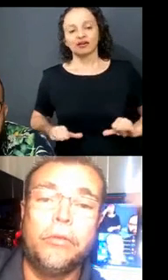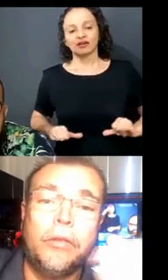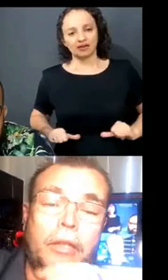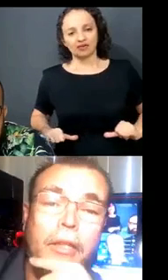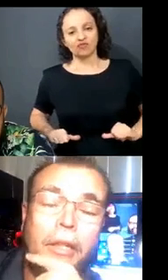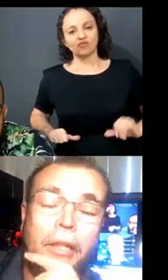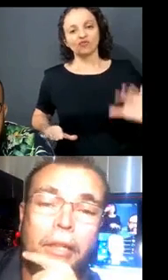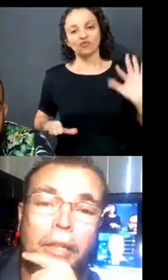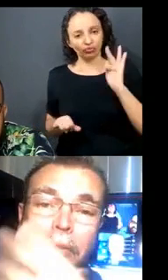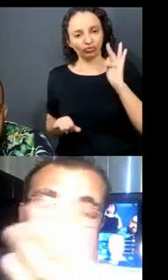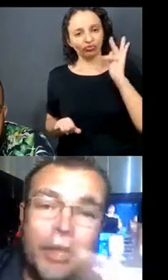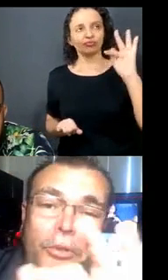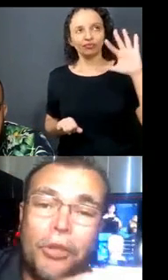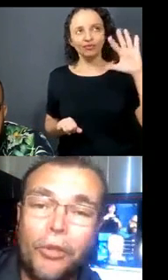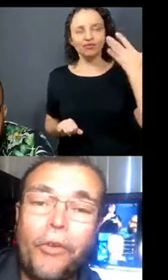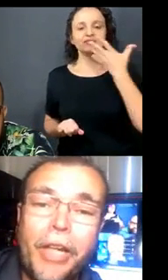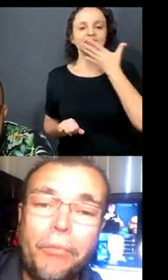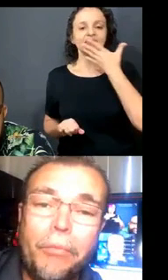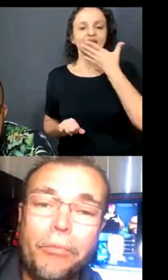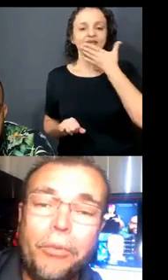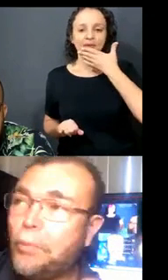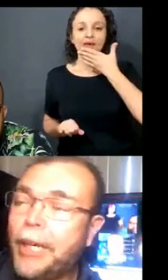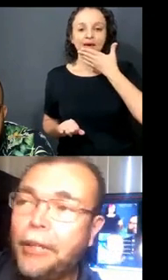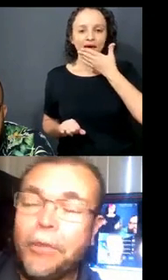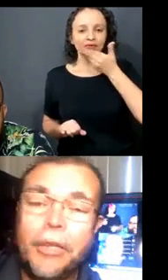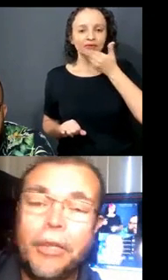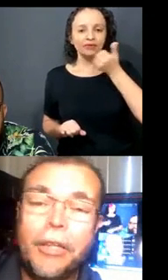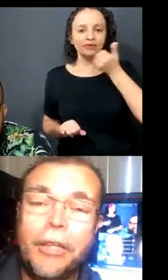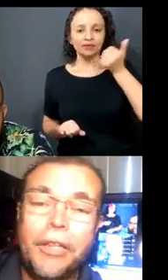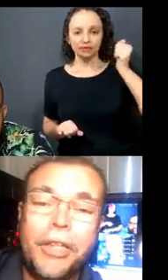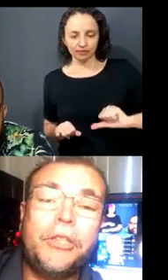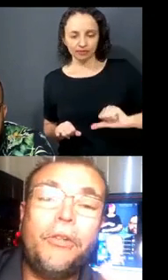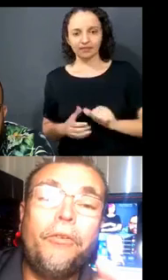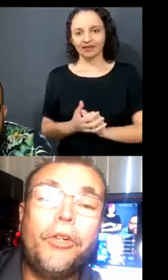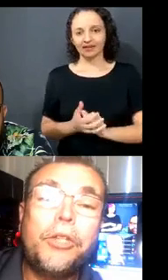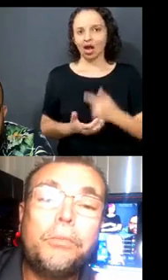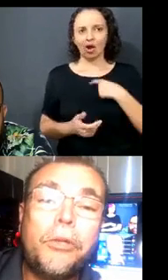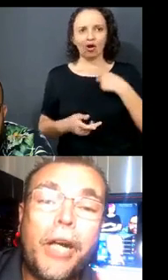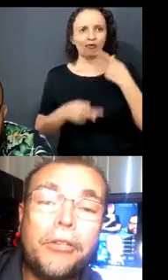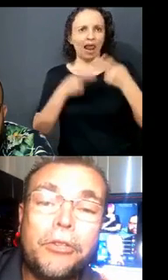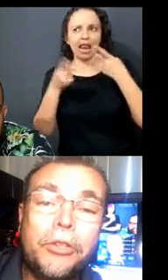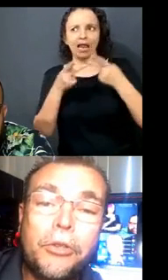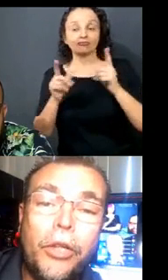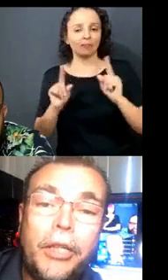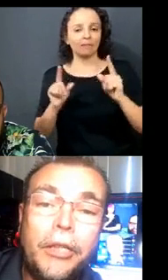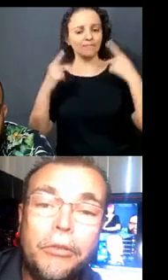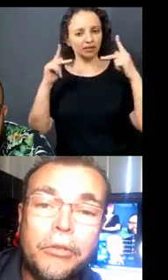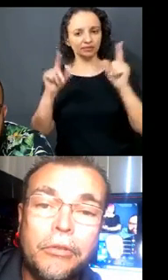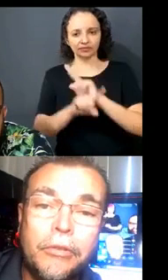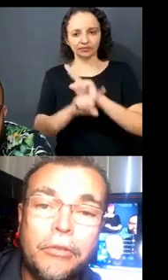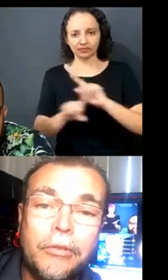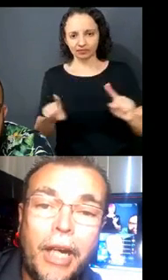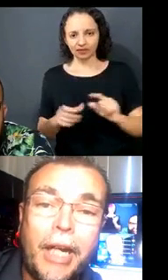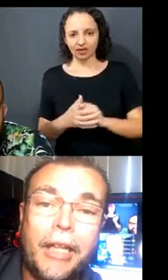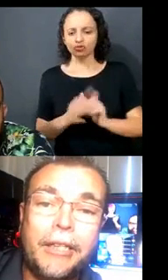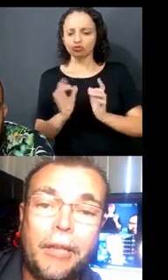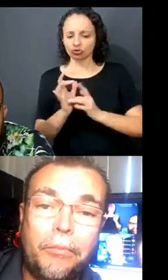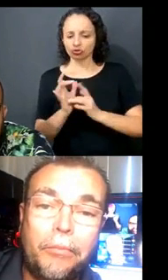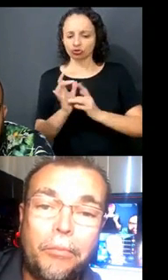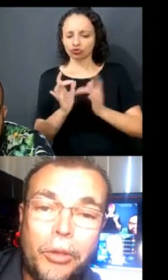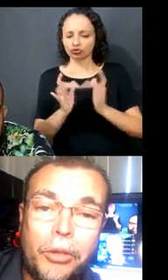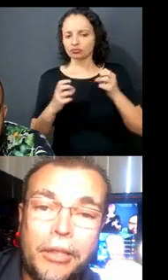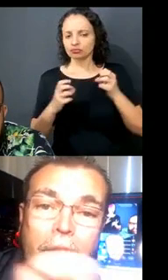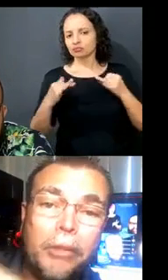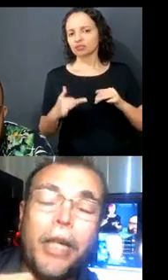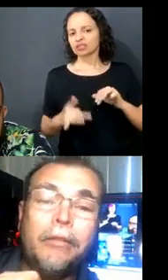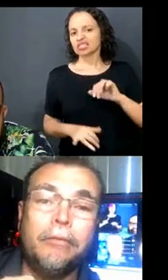futuro. Sim. E Jesus, eu não vou falar muito, não estou pregando, Jesus disse, se não fosse por causa dos escolhidos, aquele tempo